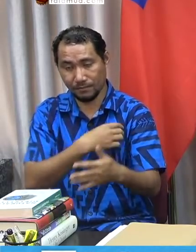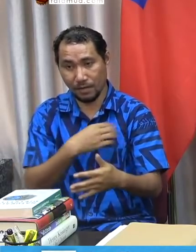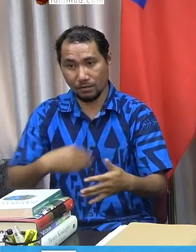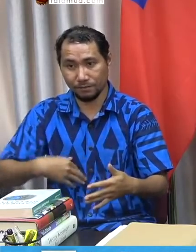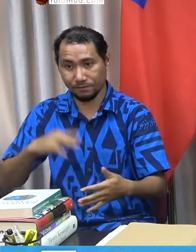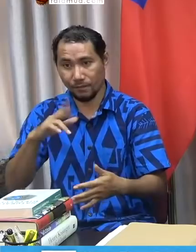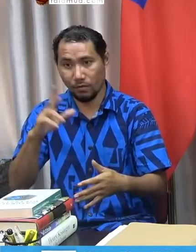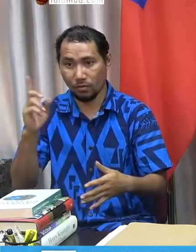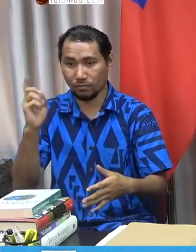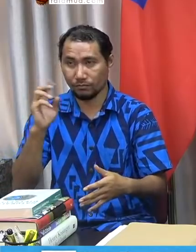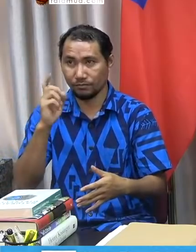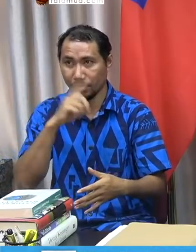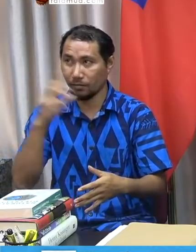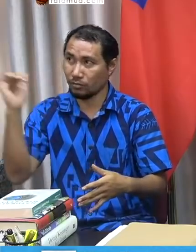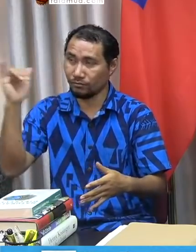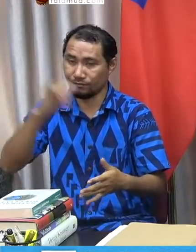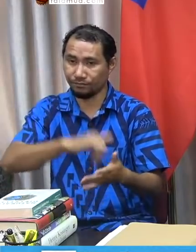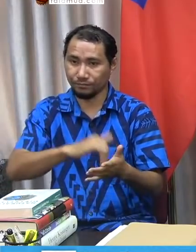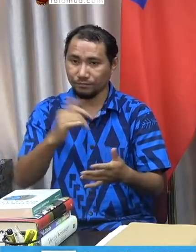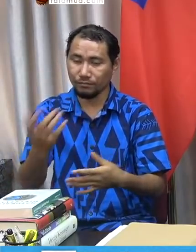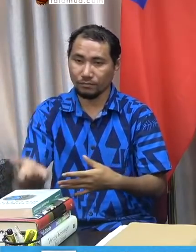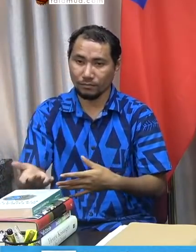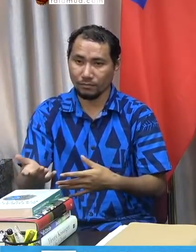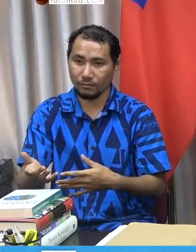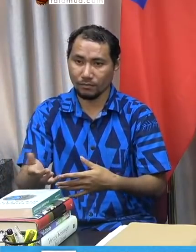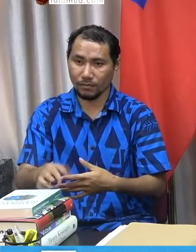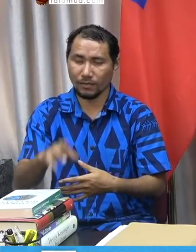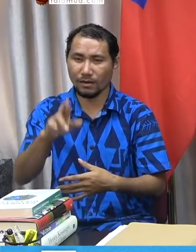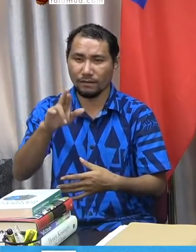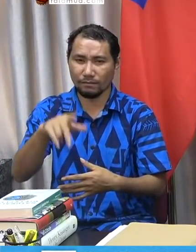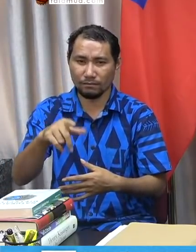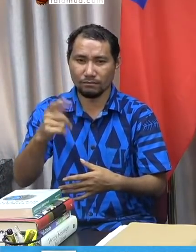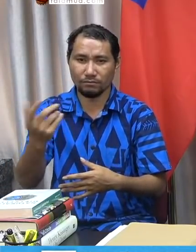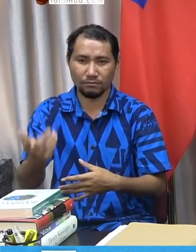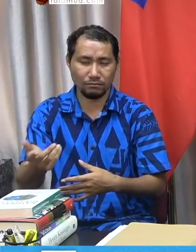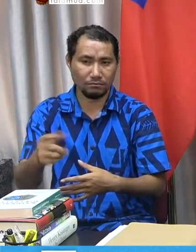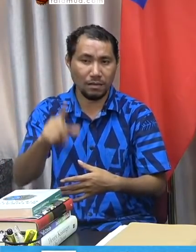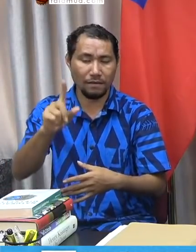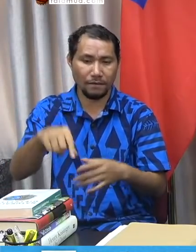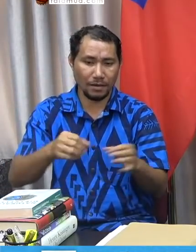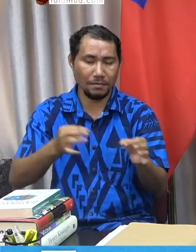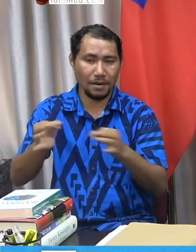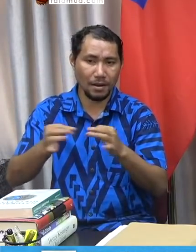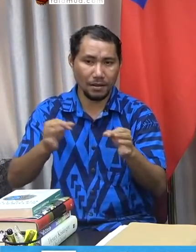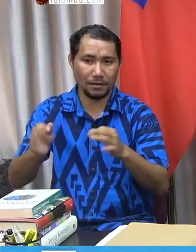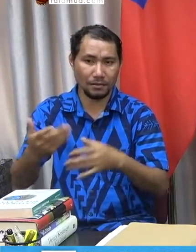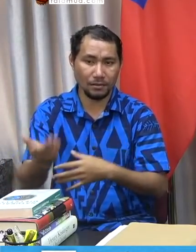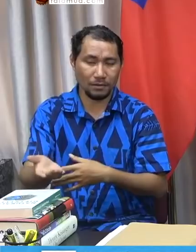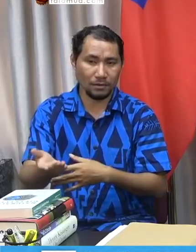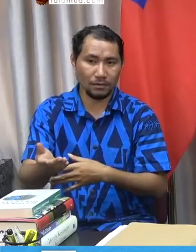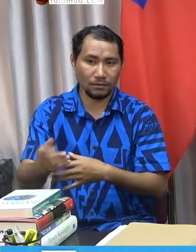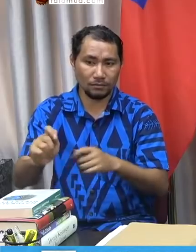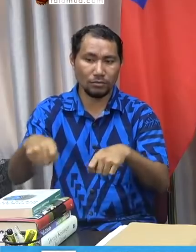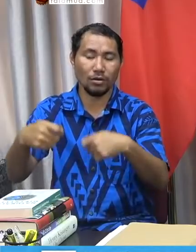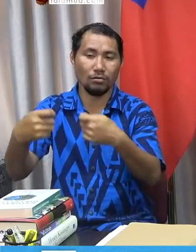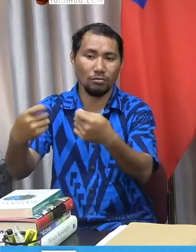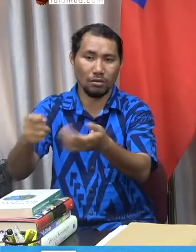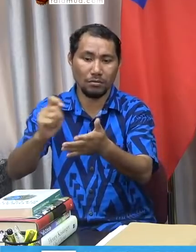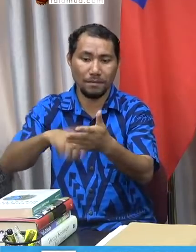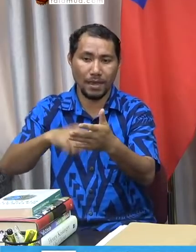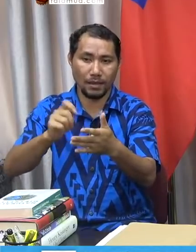loa o na la atu se fuafuanga ina tu watu se vaenga o lea tau po le vaenga atoa fo i o lea